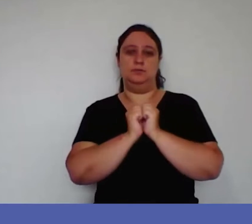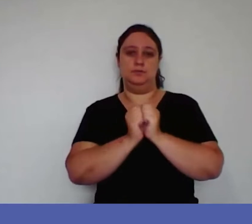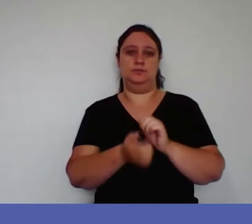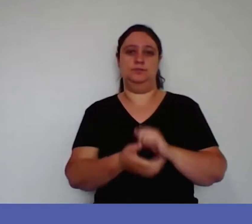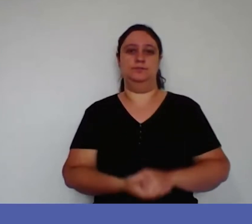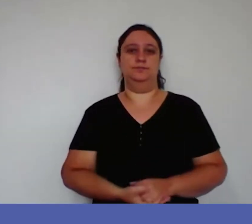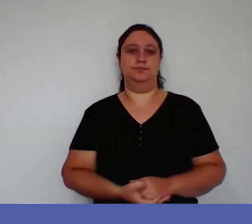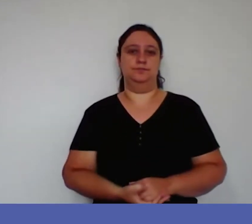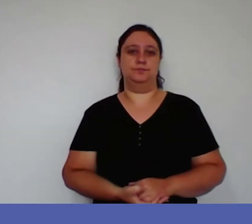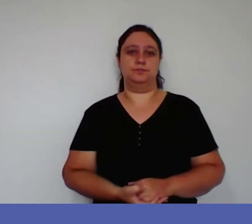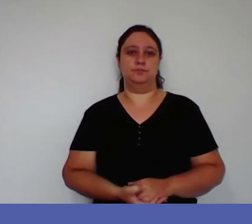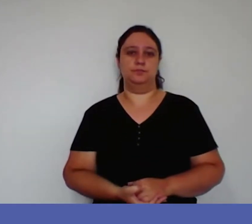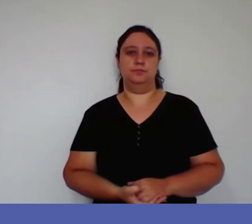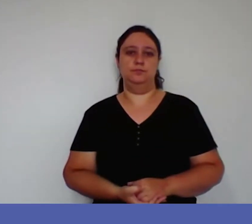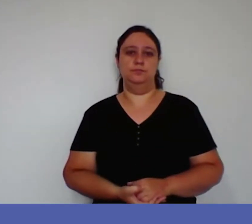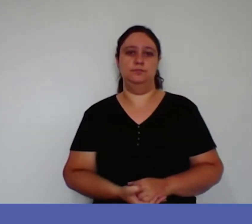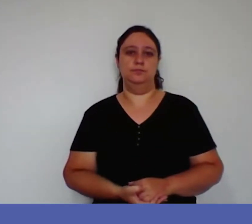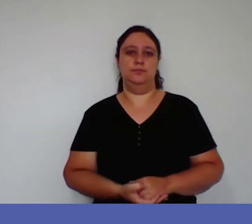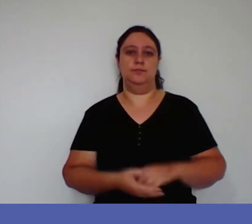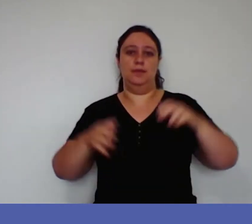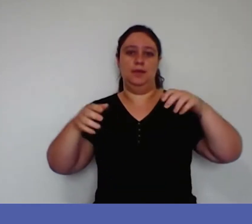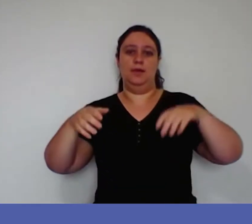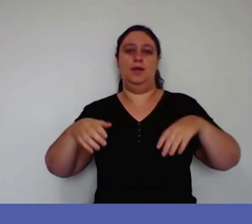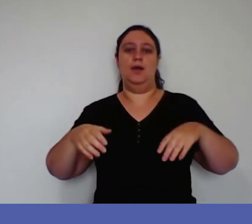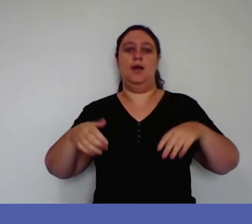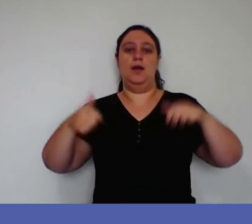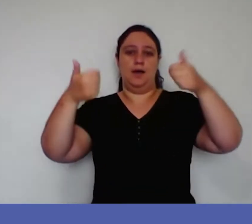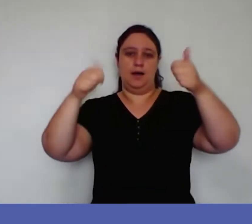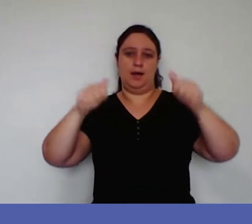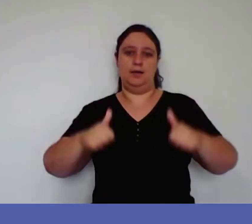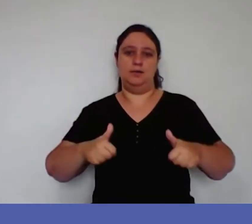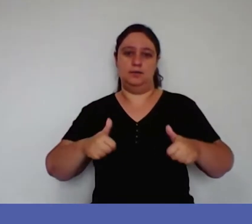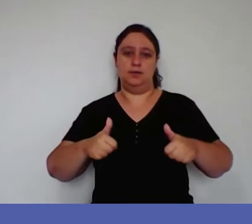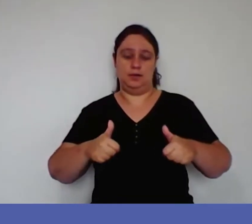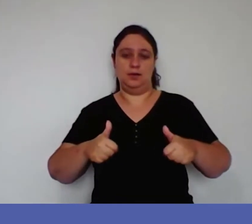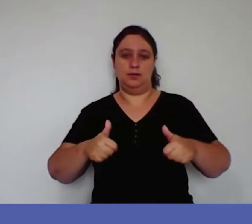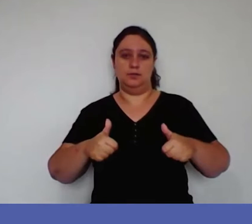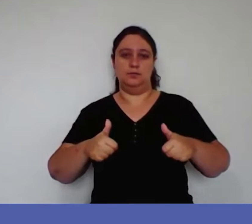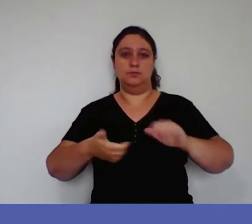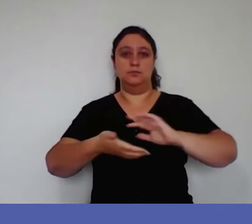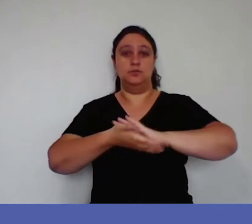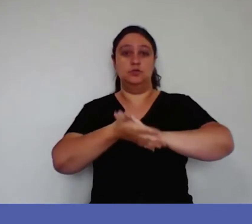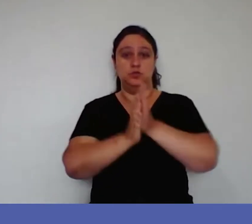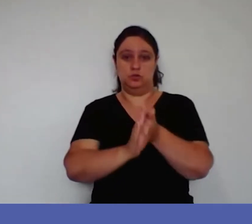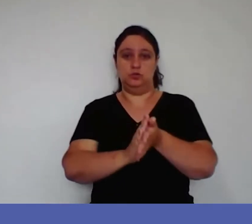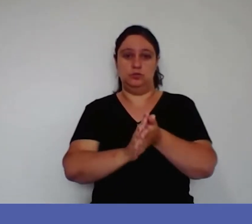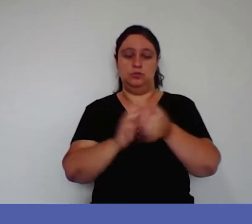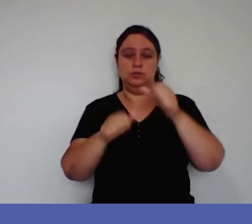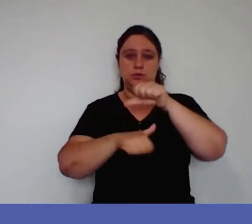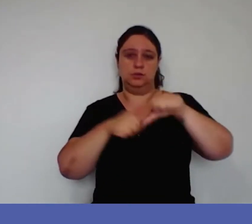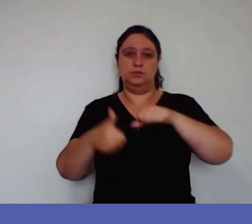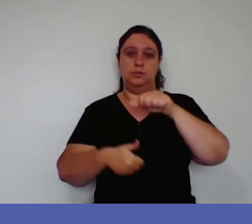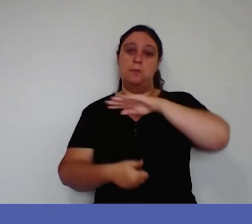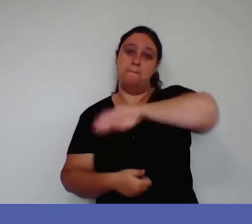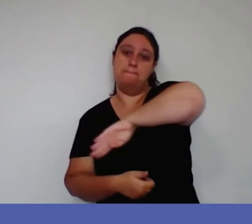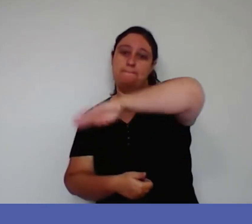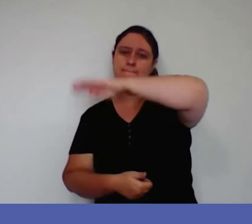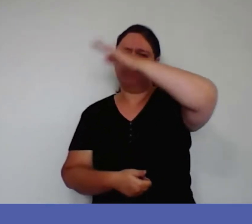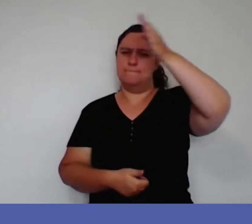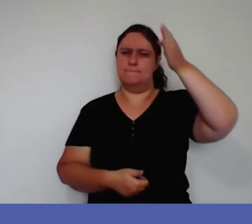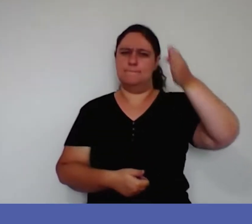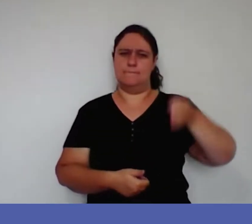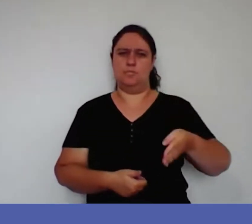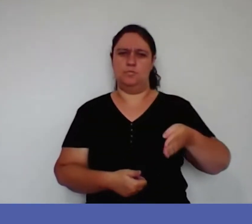dessa estátua e vai se tornar uma grande montanha. E essa grande montanha é o reino